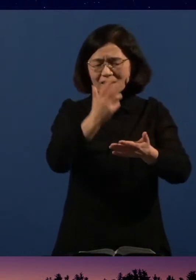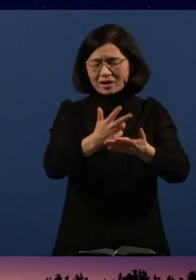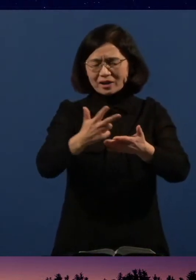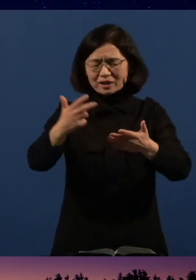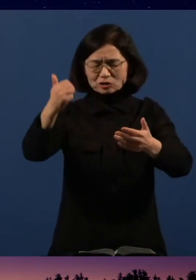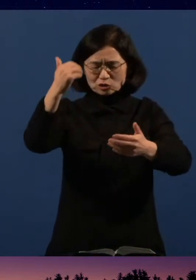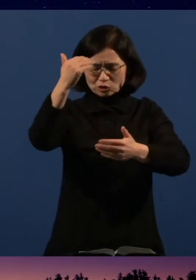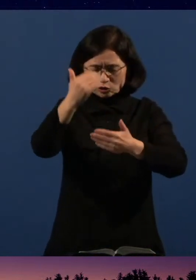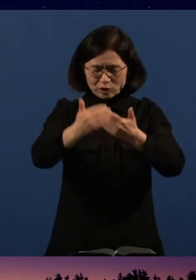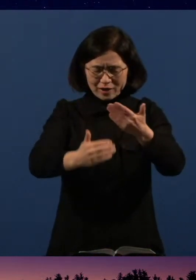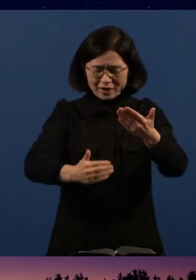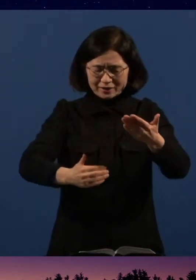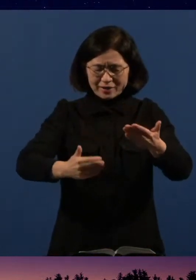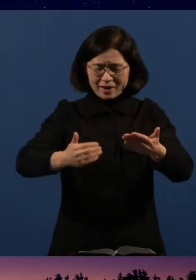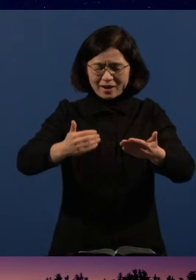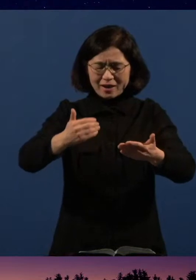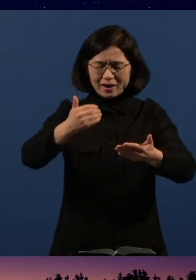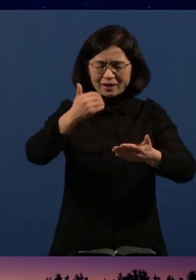나의 주